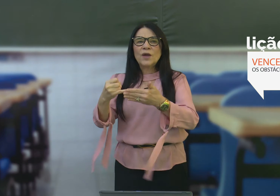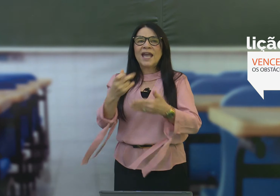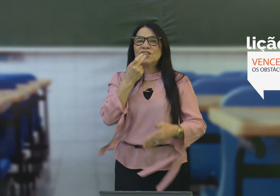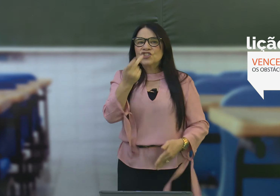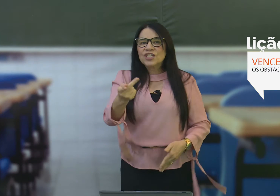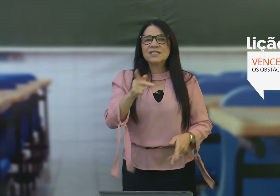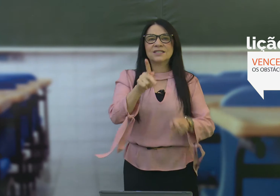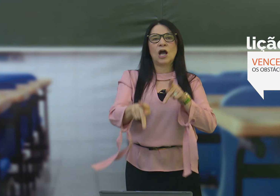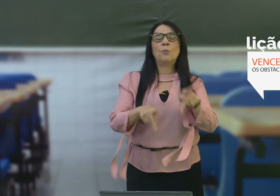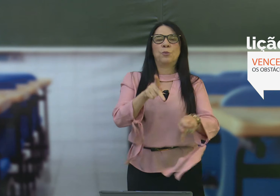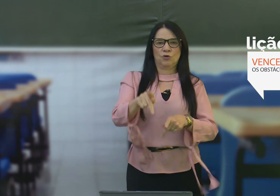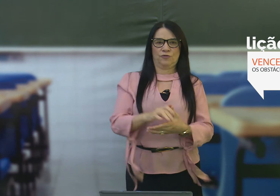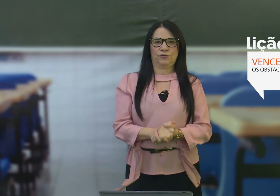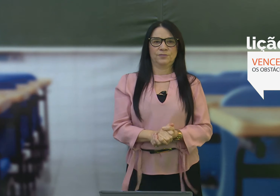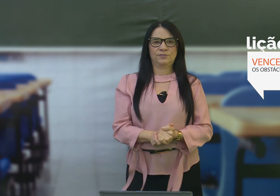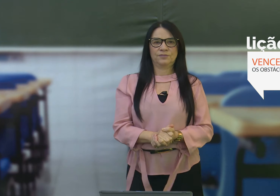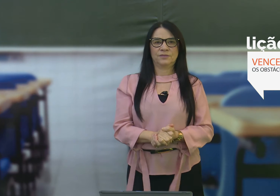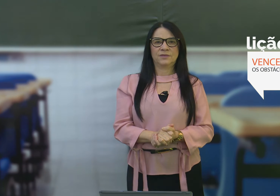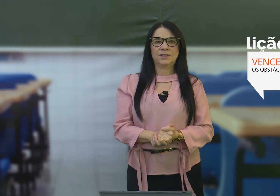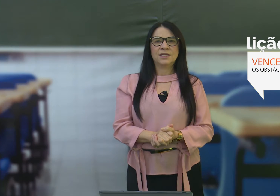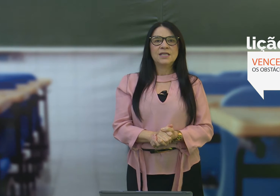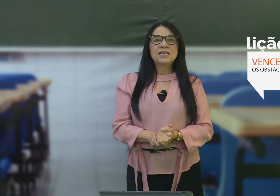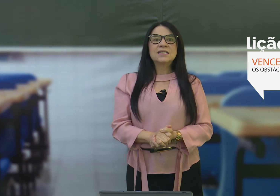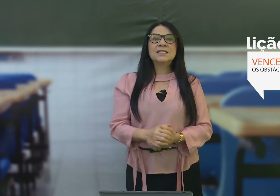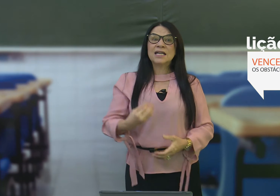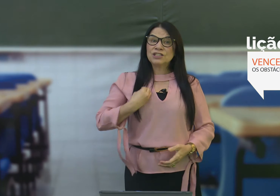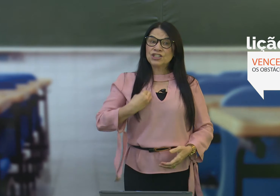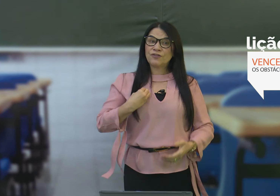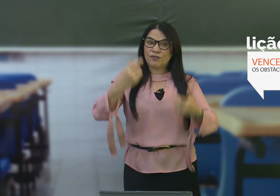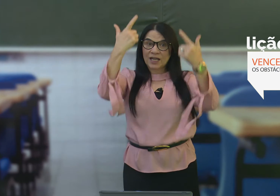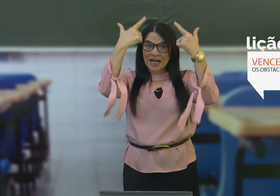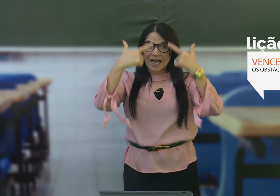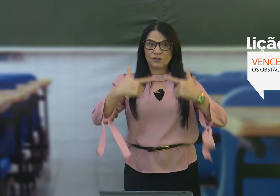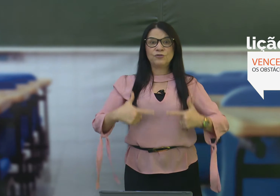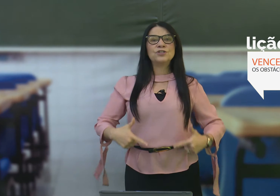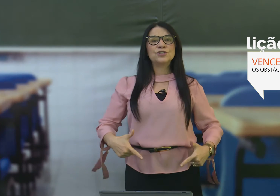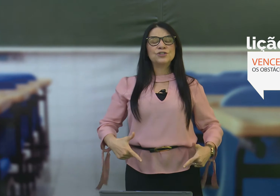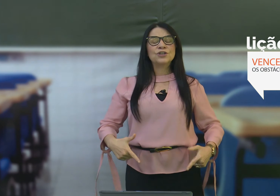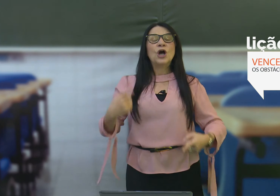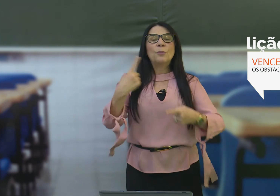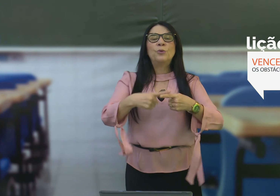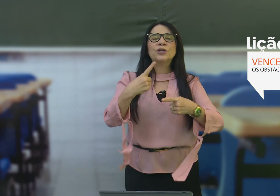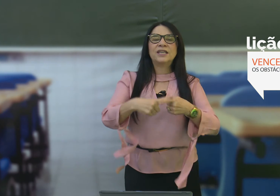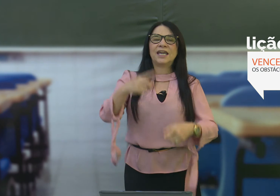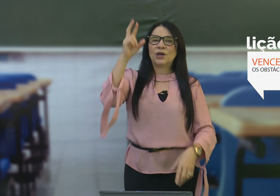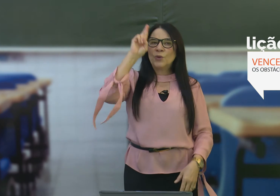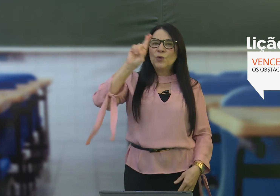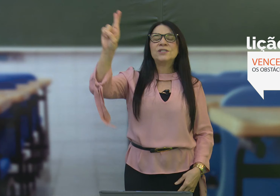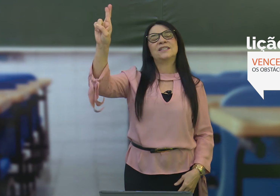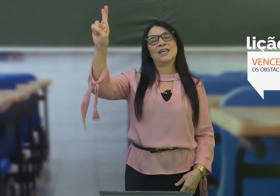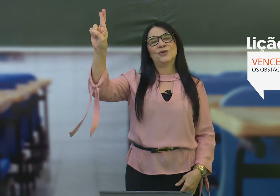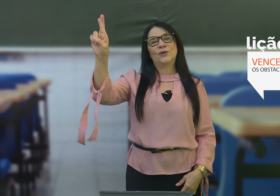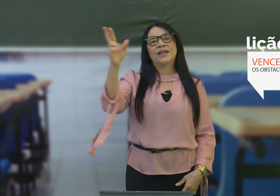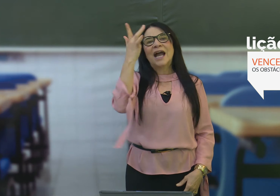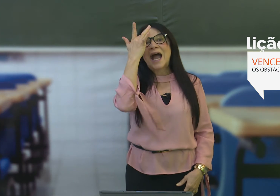Josué diz ao povo: santificai-vos, porque o Senhor